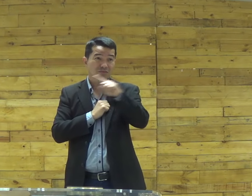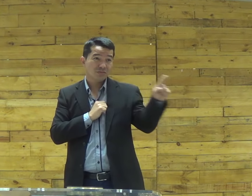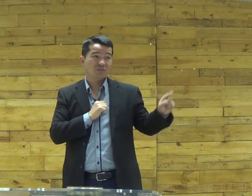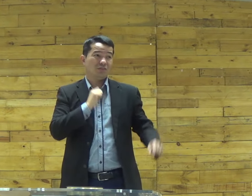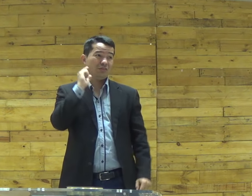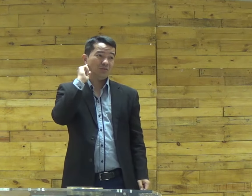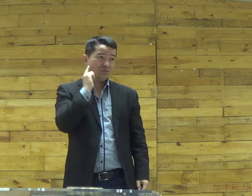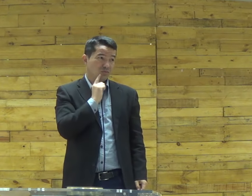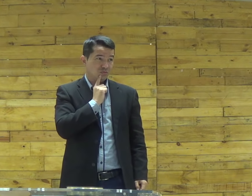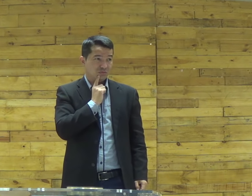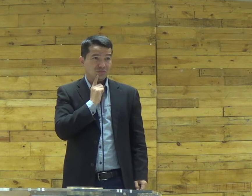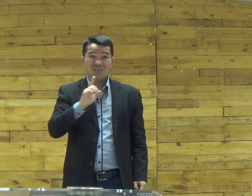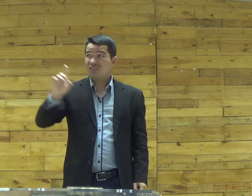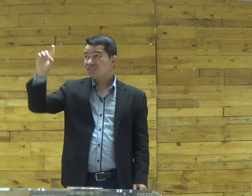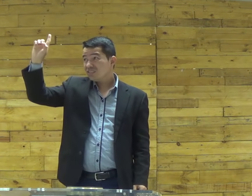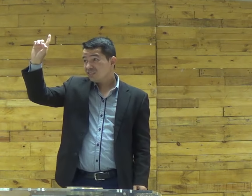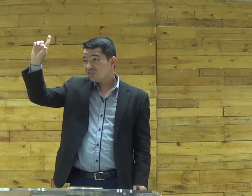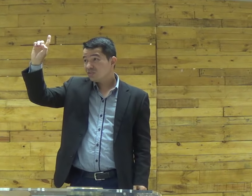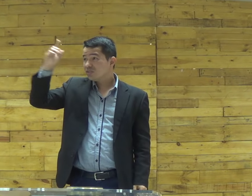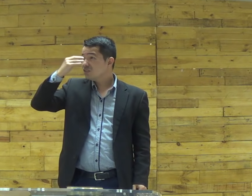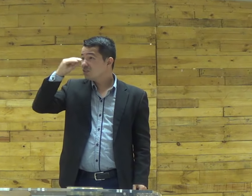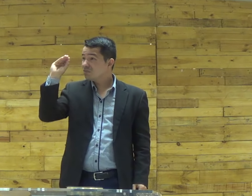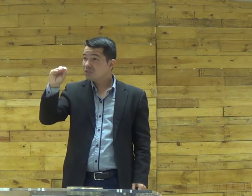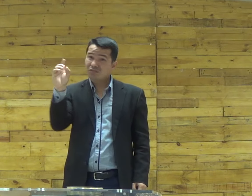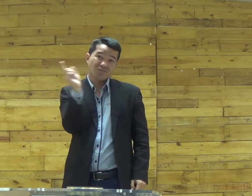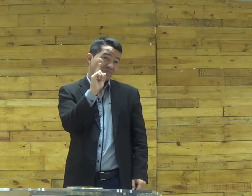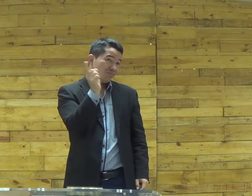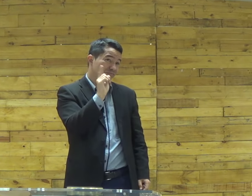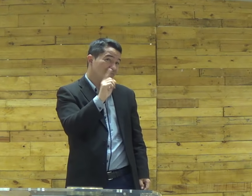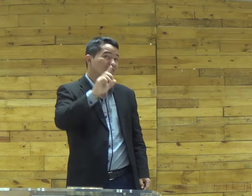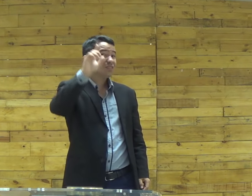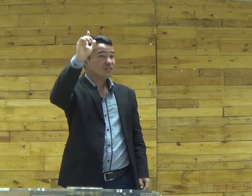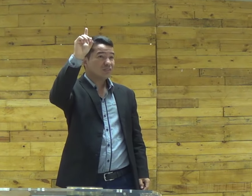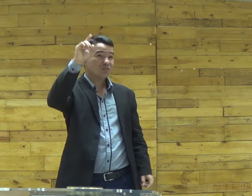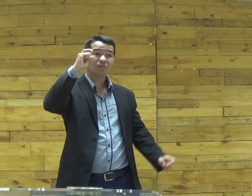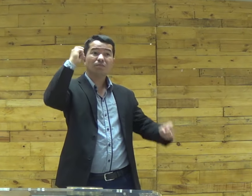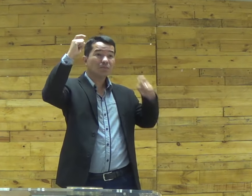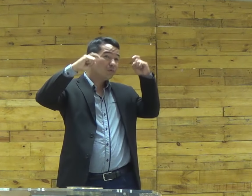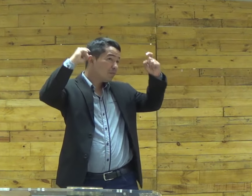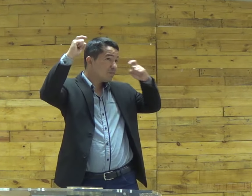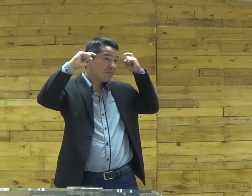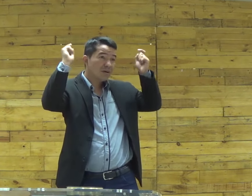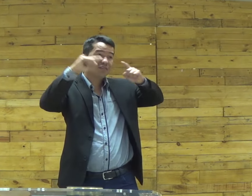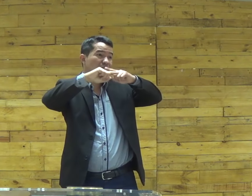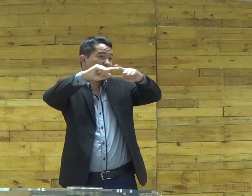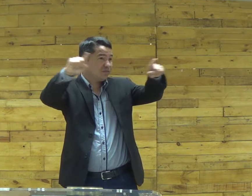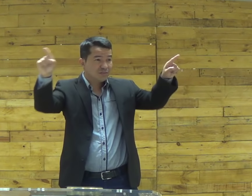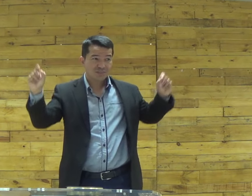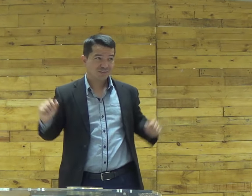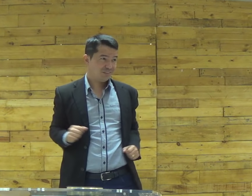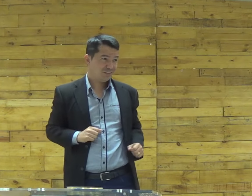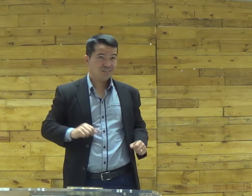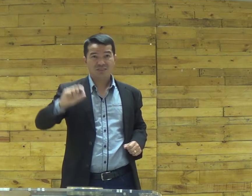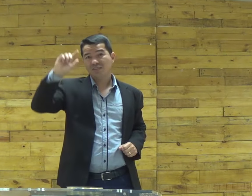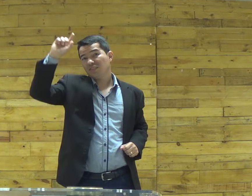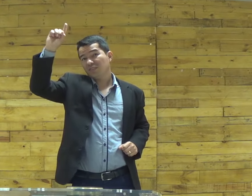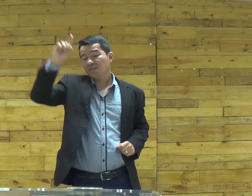Deus, porque Deus ama você que é surdo. Deus não esquece de você. Deus se preocupa com você.